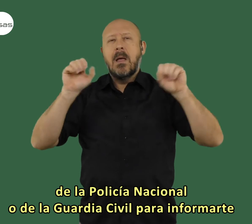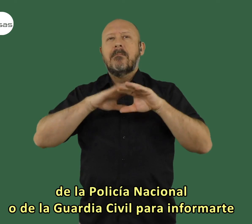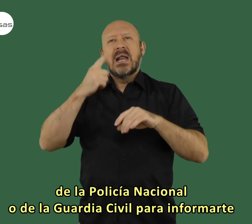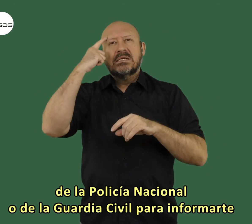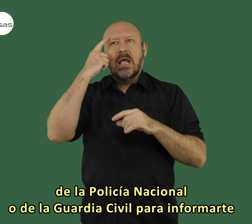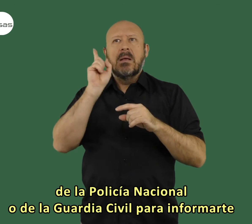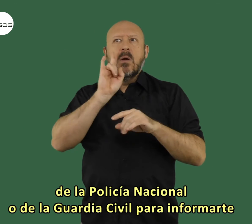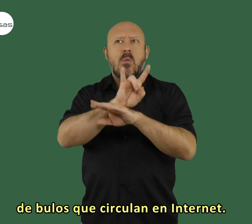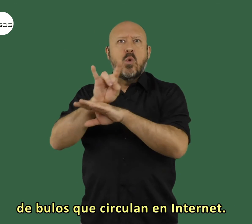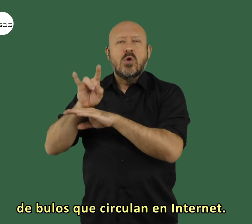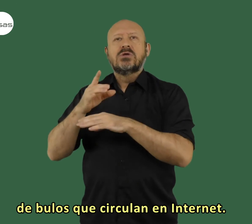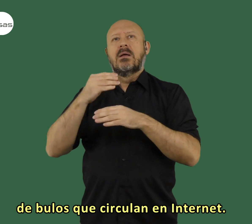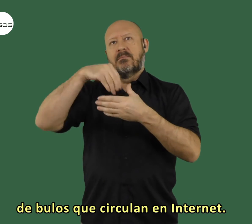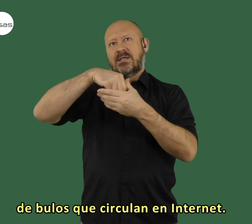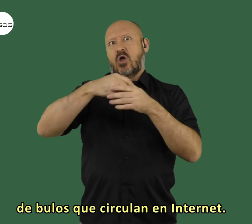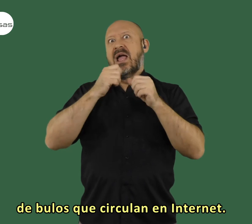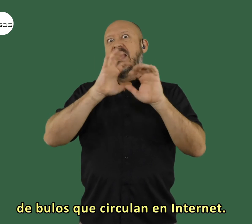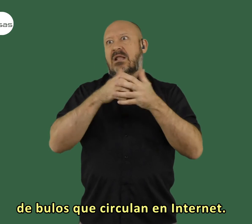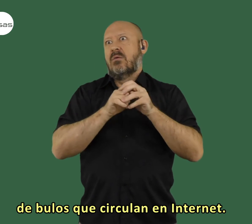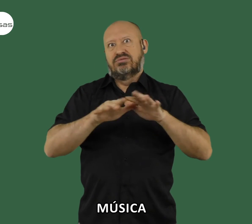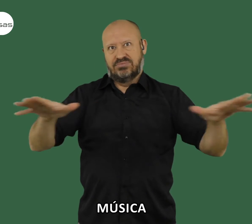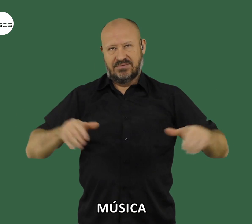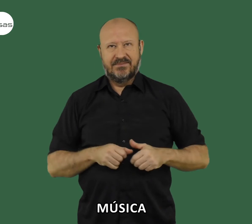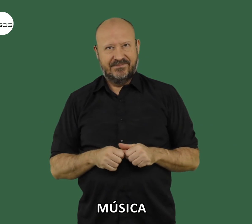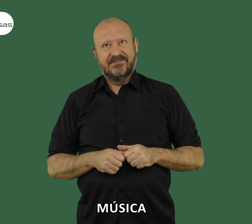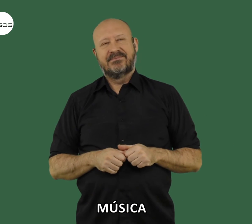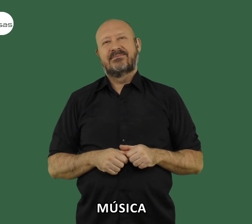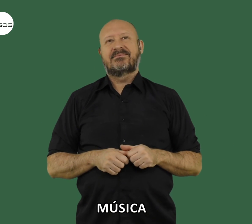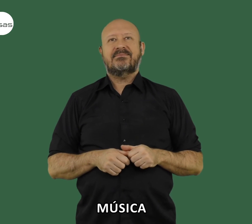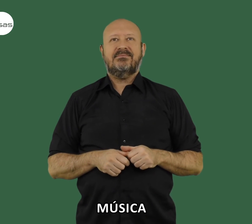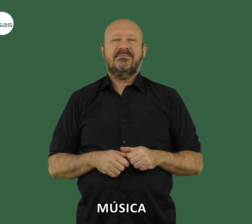la Guardia Civil para informarte de bulos que circulan en Internet.